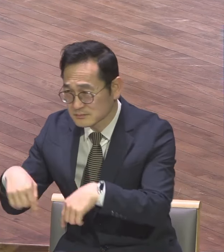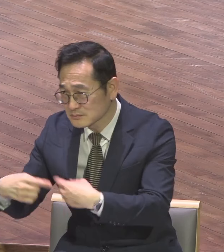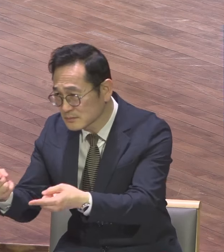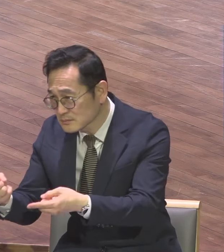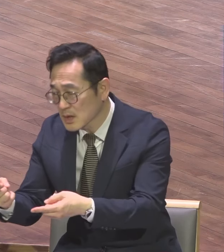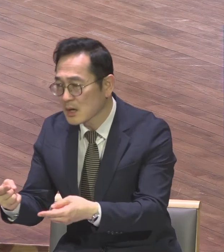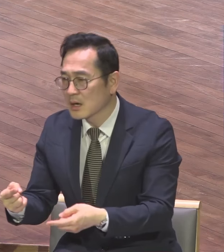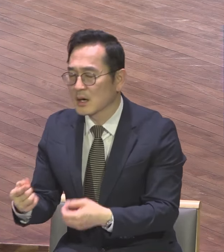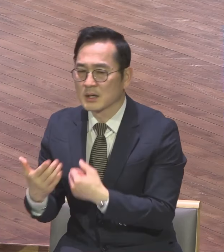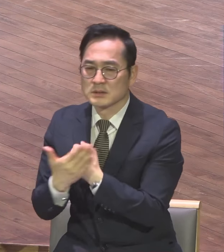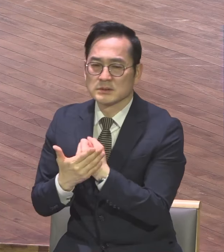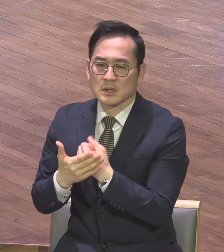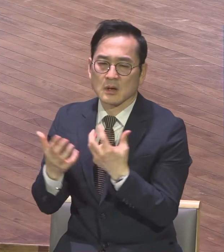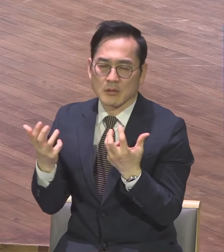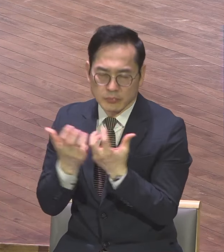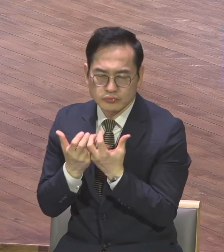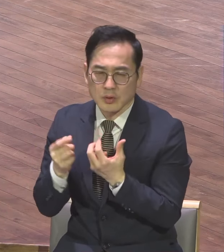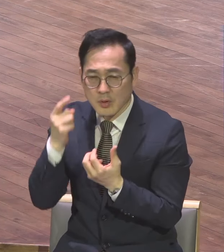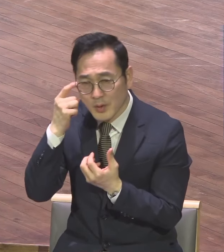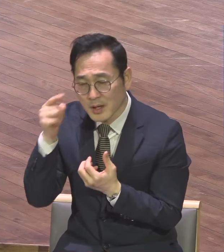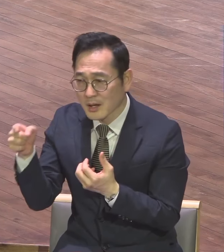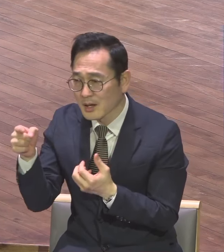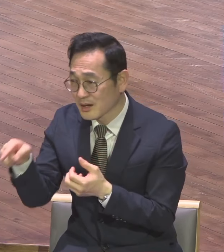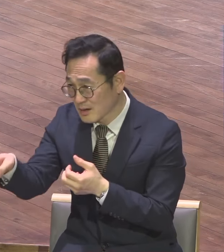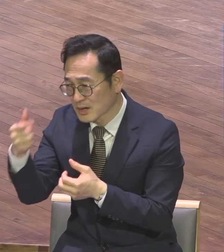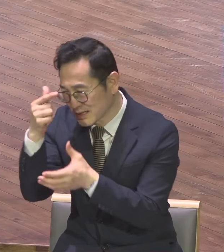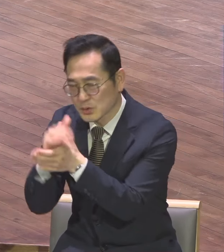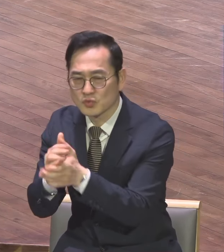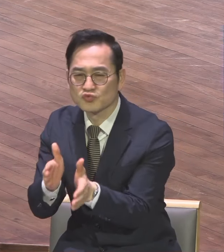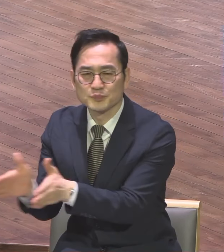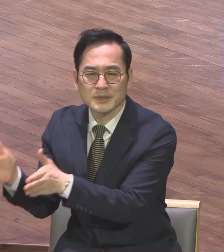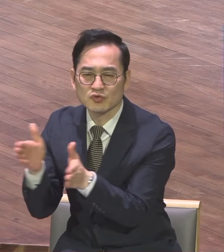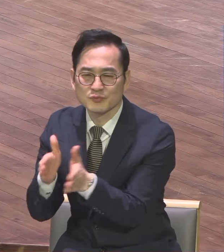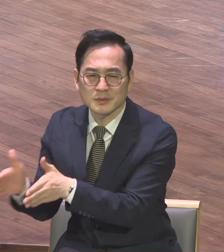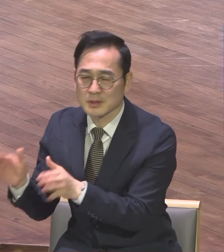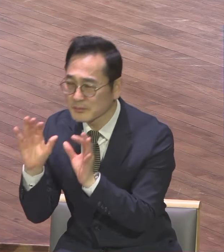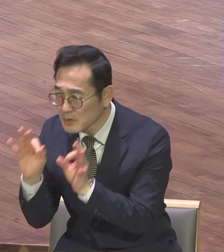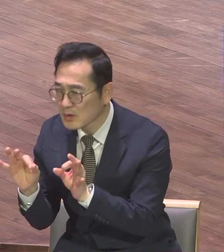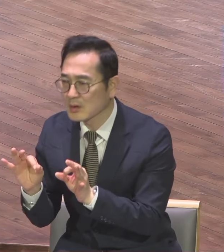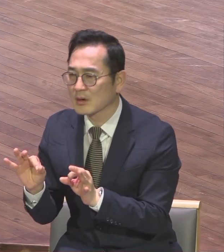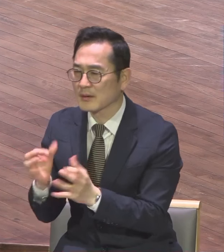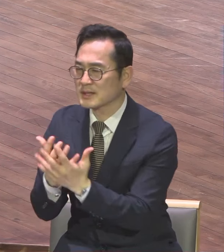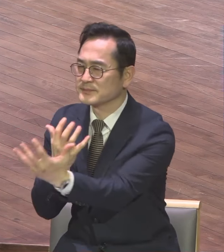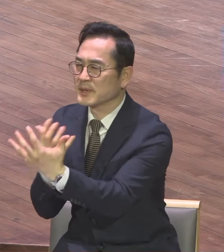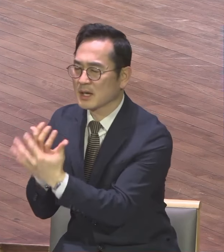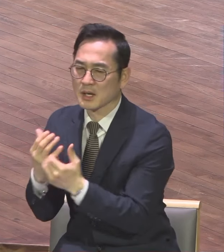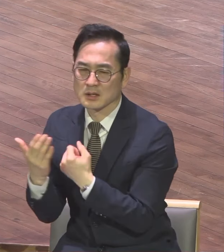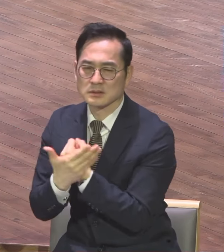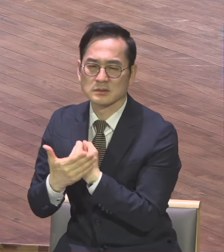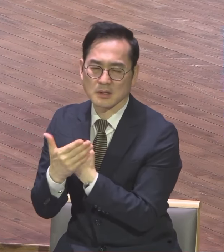장로가 시간 정해놓고 매일 기도한다. 하나님 세우지요.